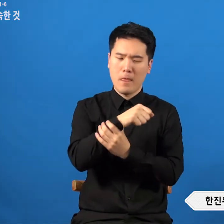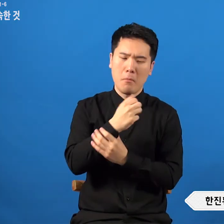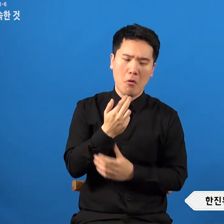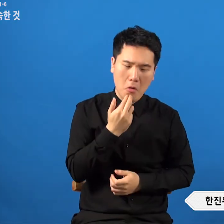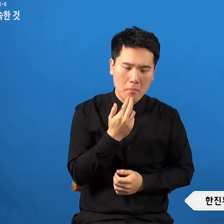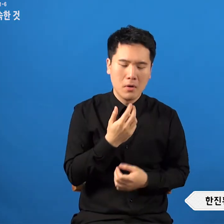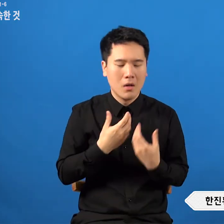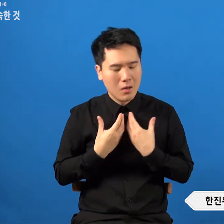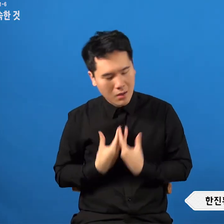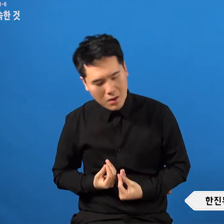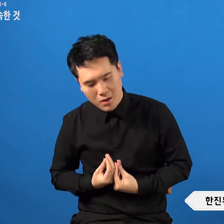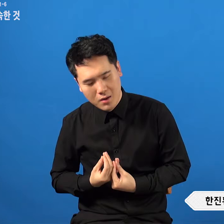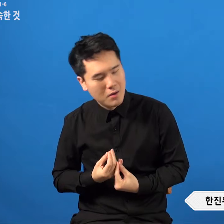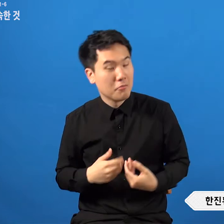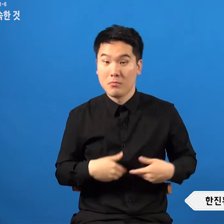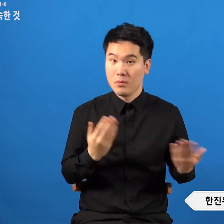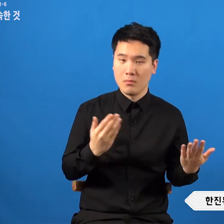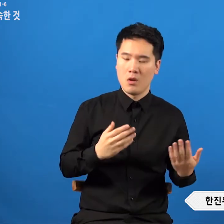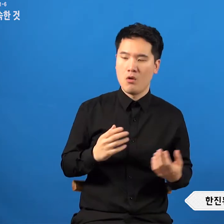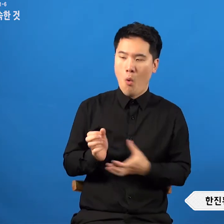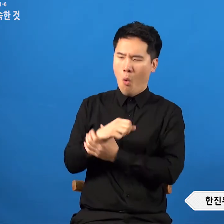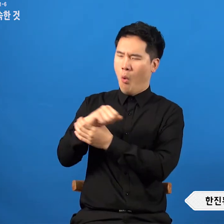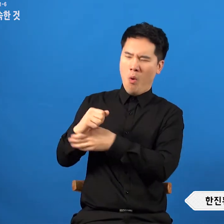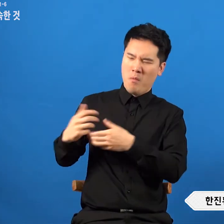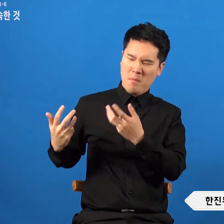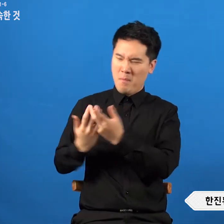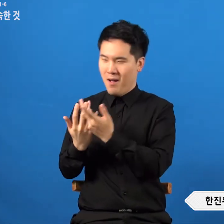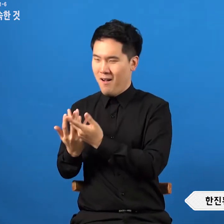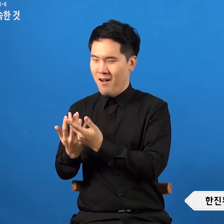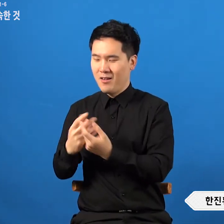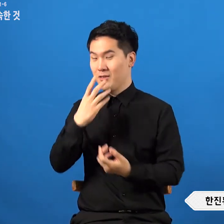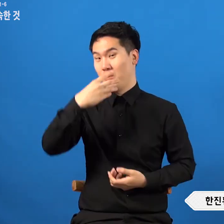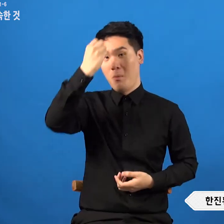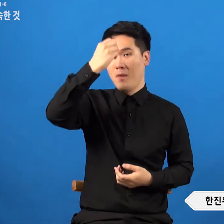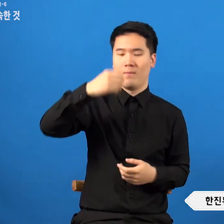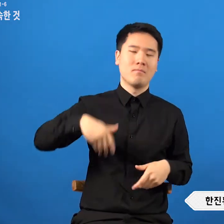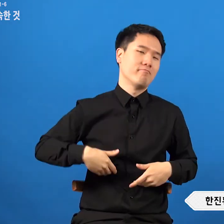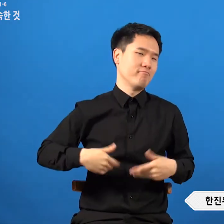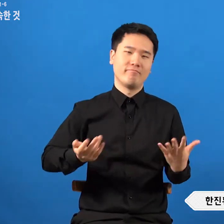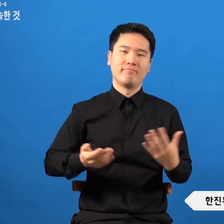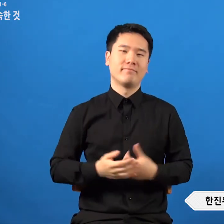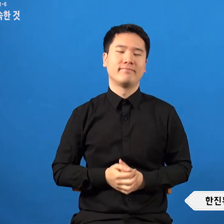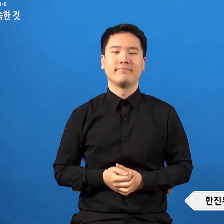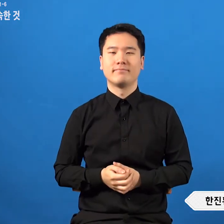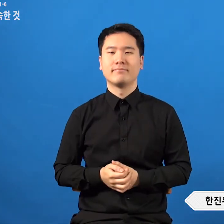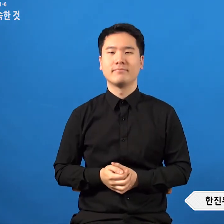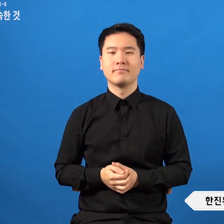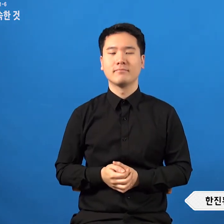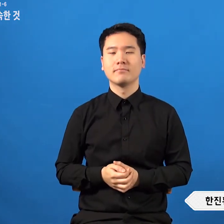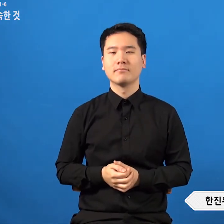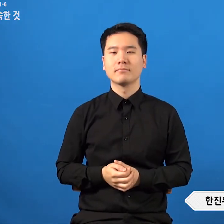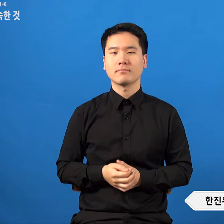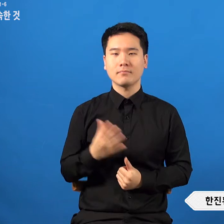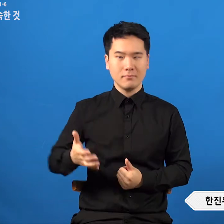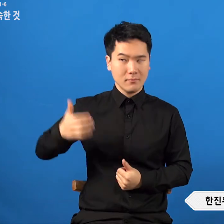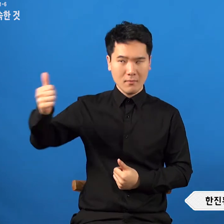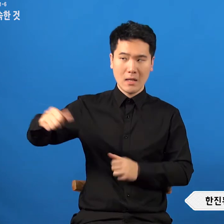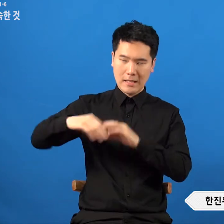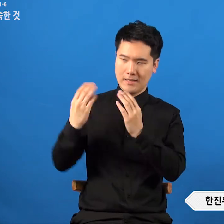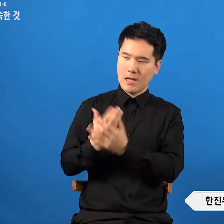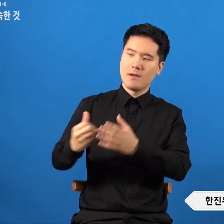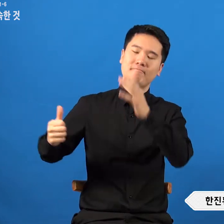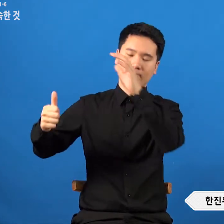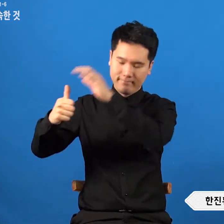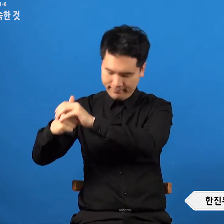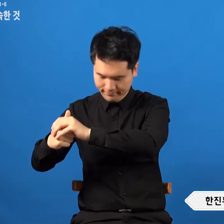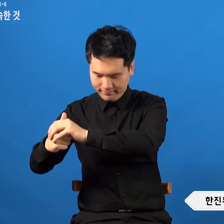열매가 없다고 낙심할 필요도 없고 열매가 많다고 내가 그냥 교만해 할 그런 필요도 없습니다.